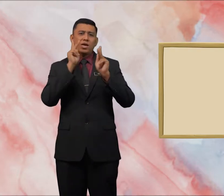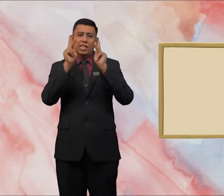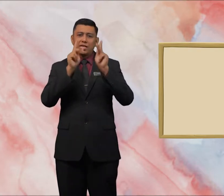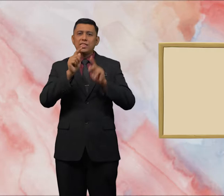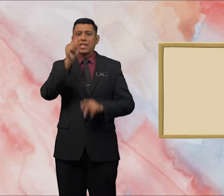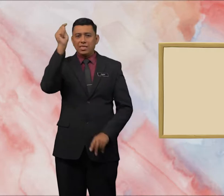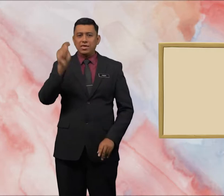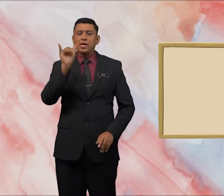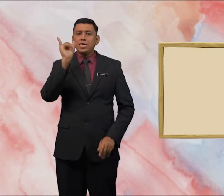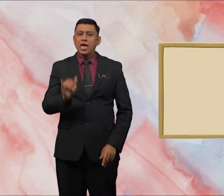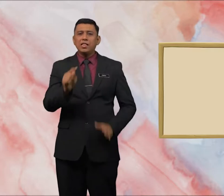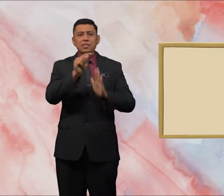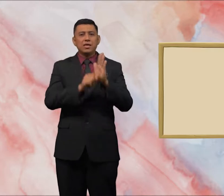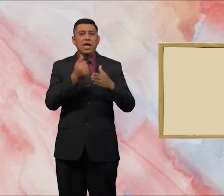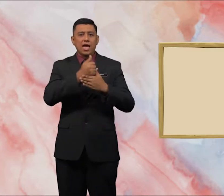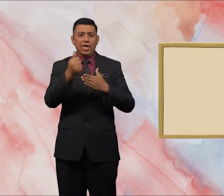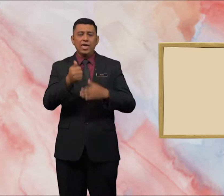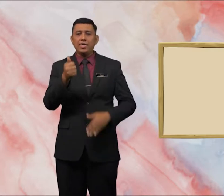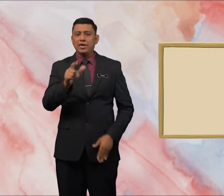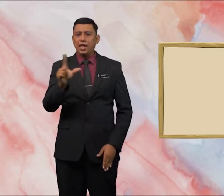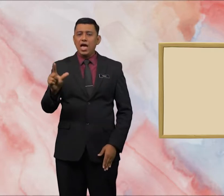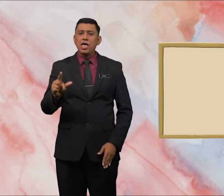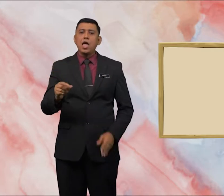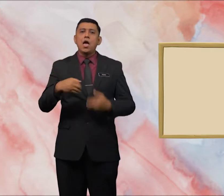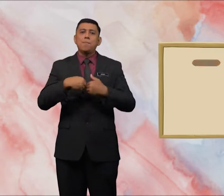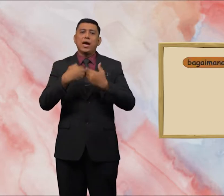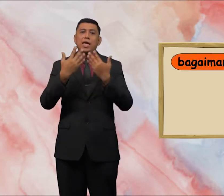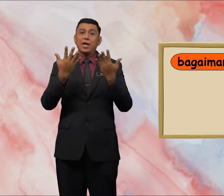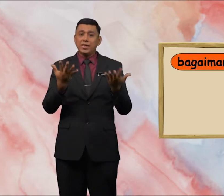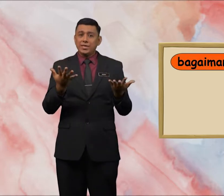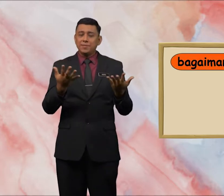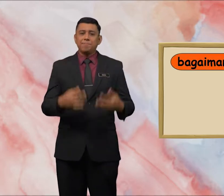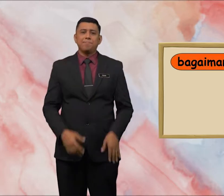kata tanya yang terakhir ialah bagaimana?